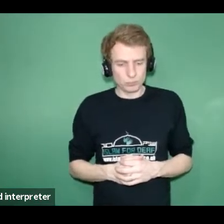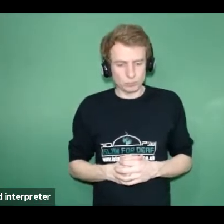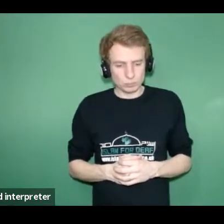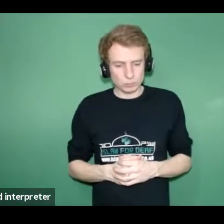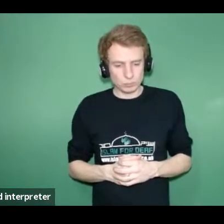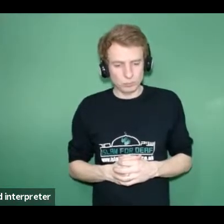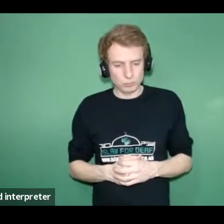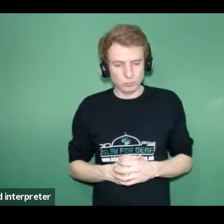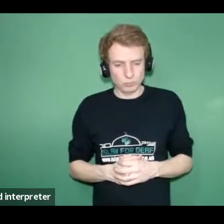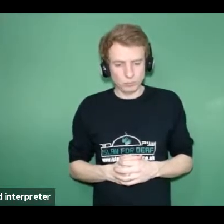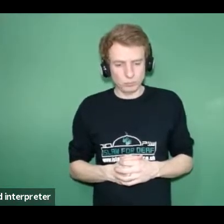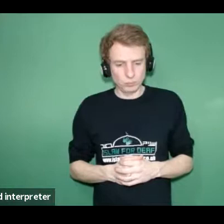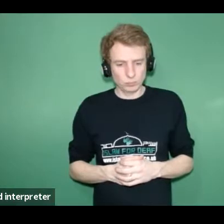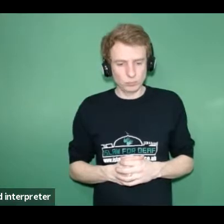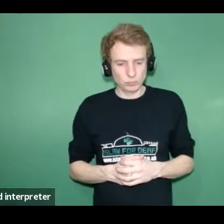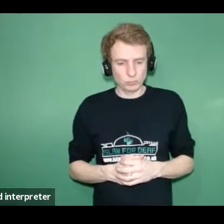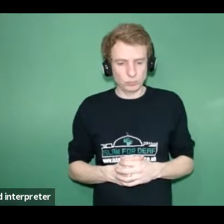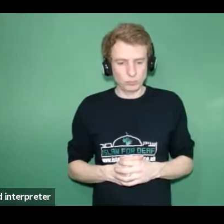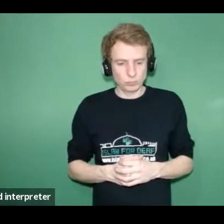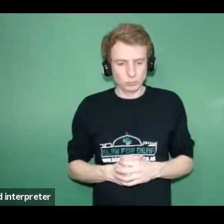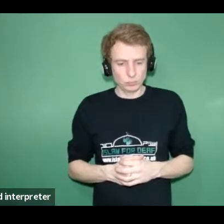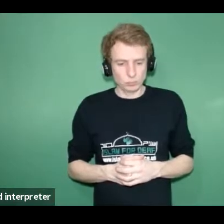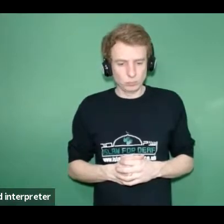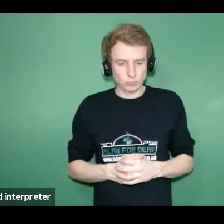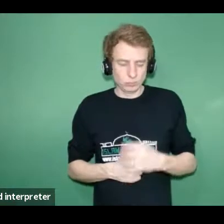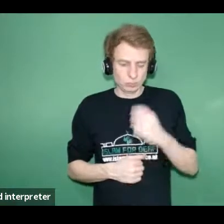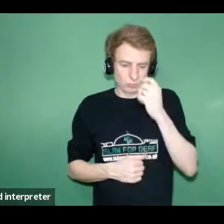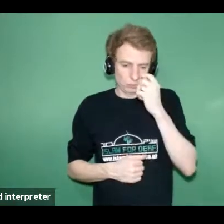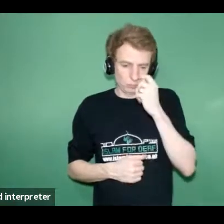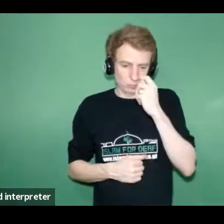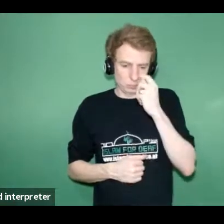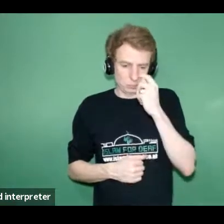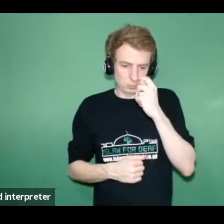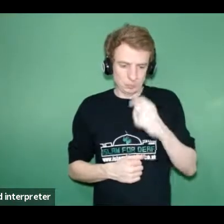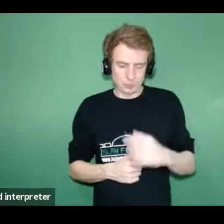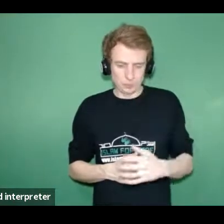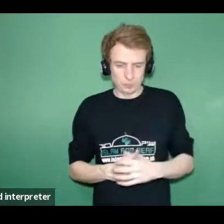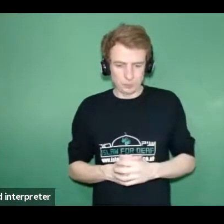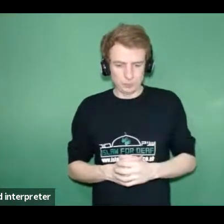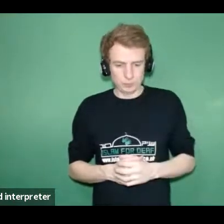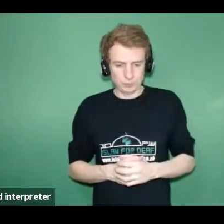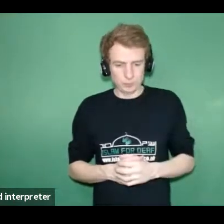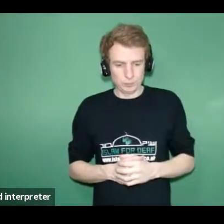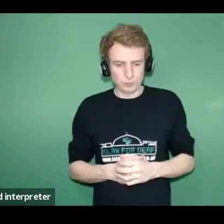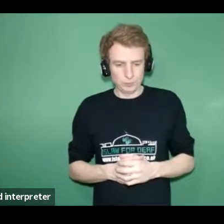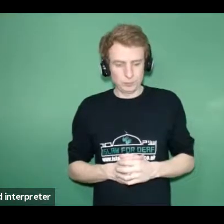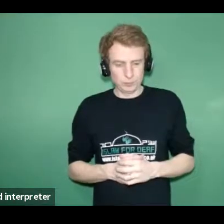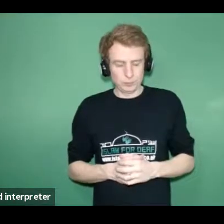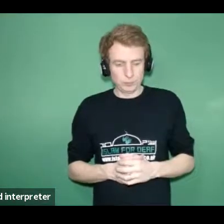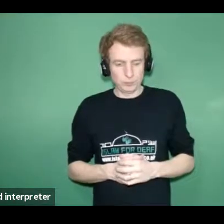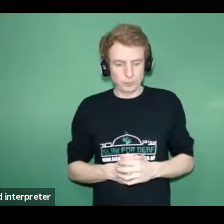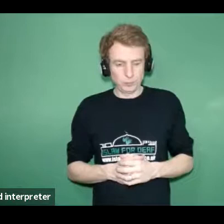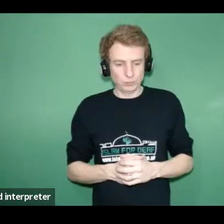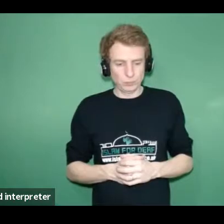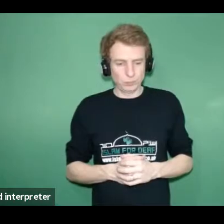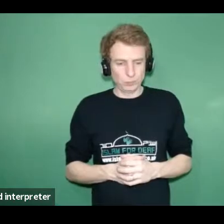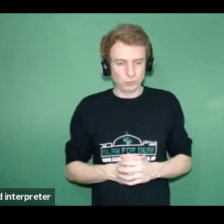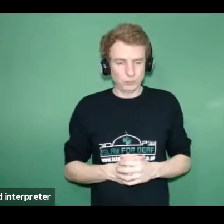للإنسان السعادة أو الشقاء في الدنيا وبعد الممات وبعد البعث.